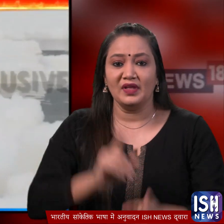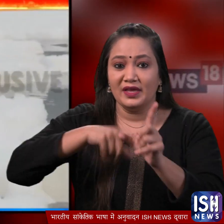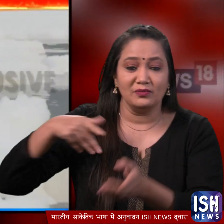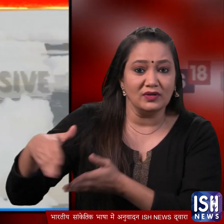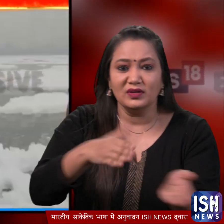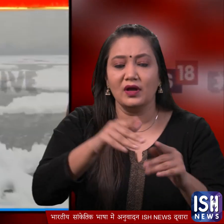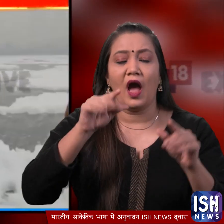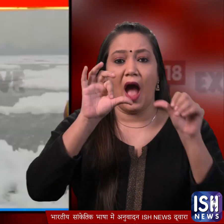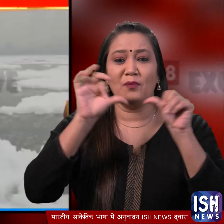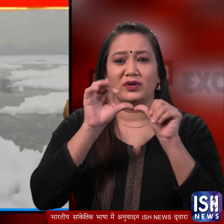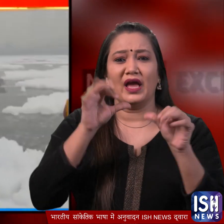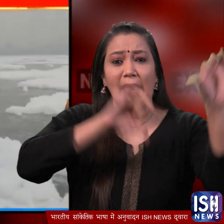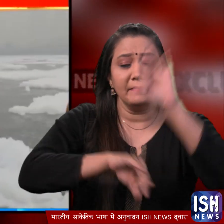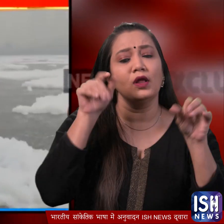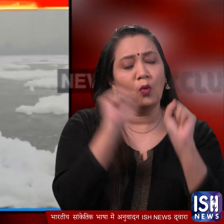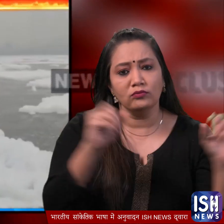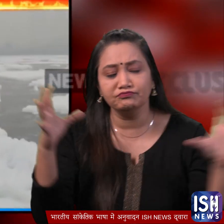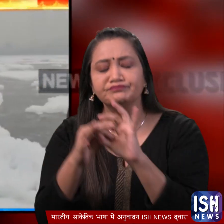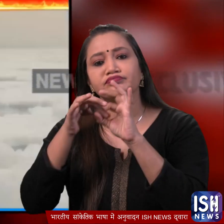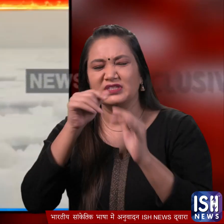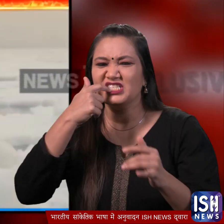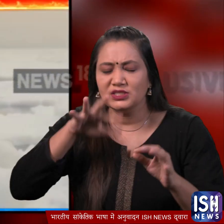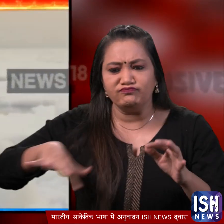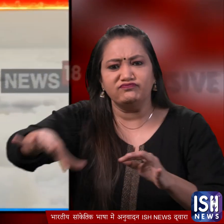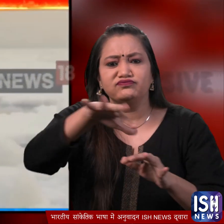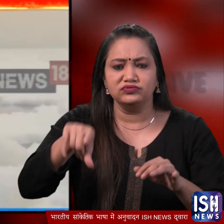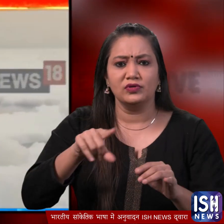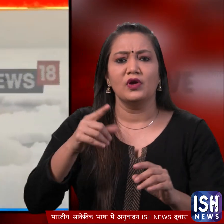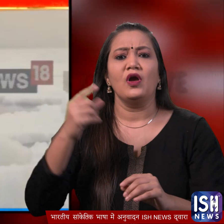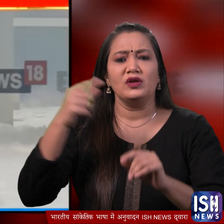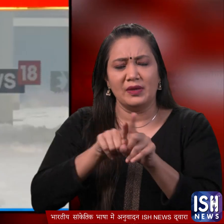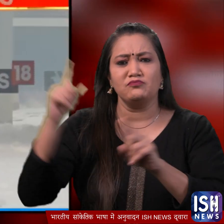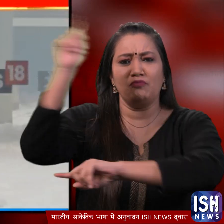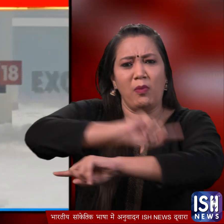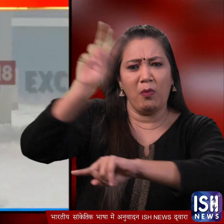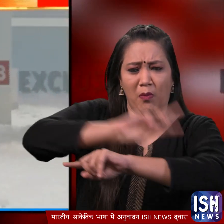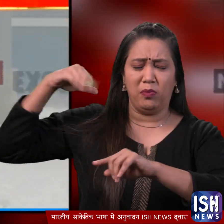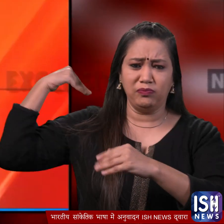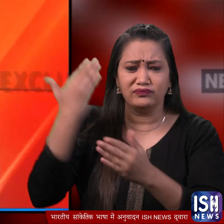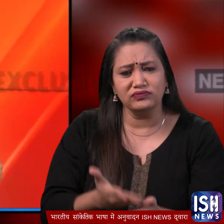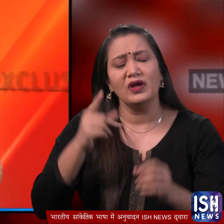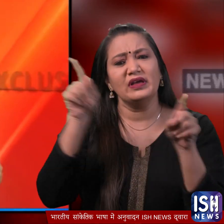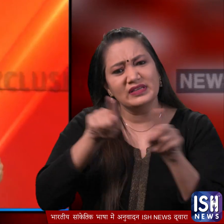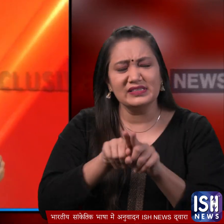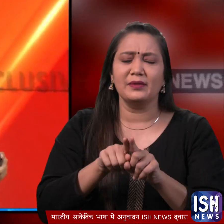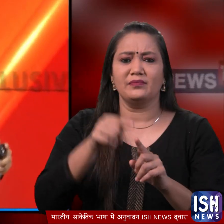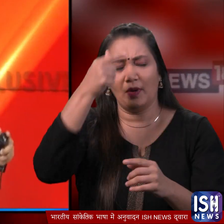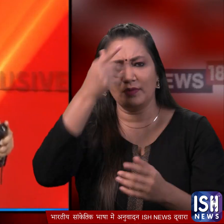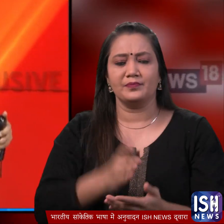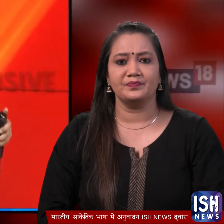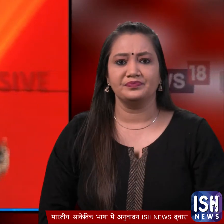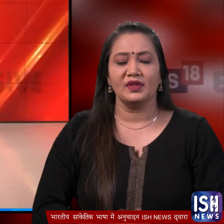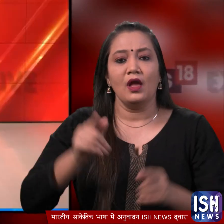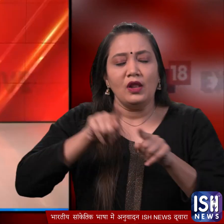में अमोनिया नाम के खतरनाक केमिकल के बढ़ने की वजह से पैदा हुआ। वैसे तो पिछले कई दिन से नदी का यही हाल है, लेकिन छठ पर्व की वजह से यह